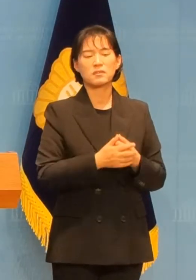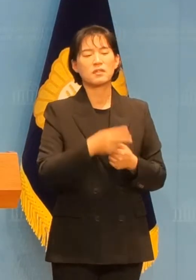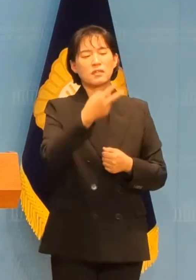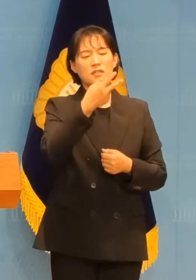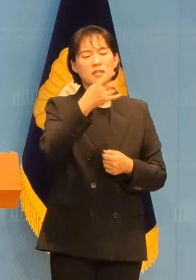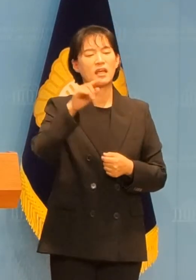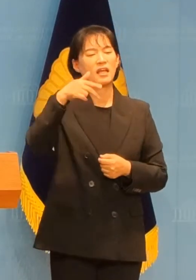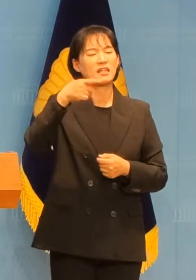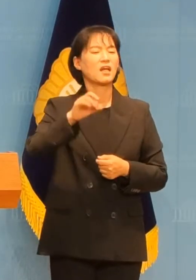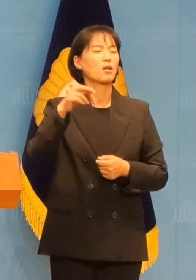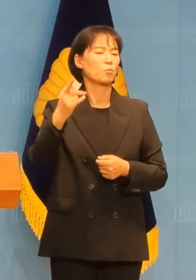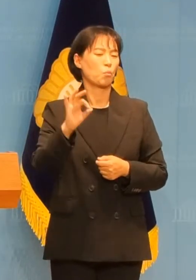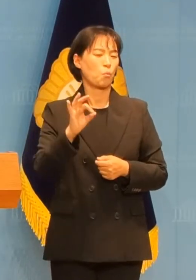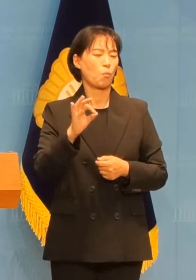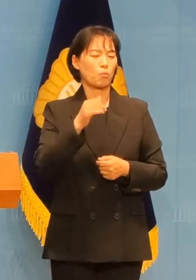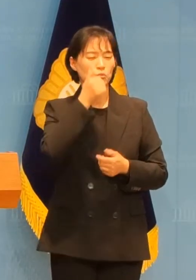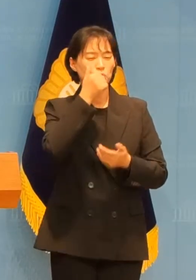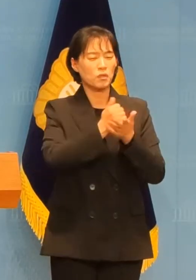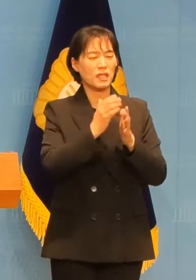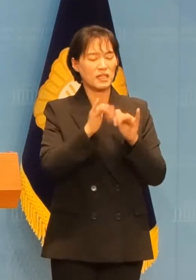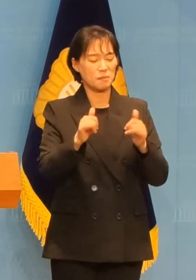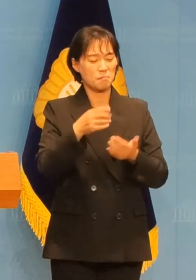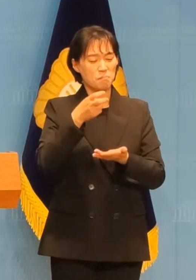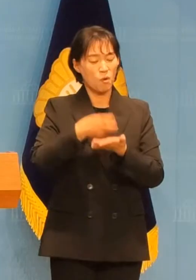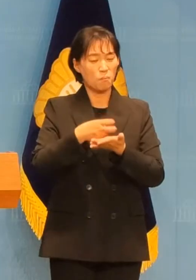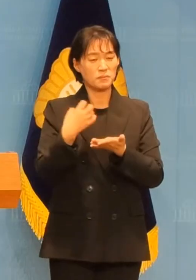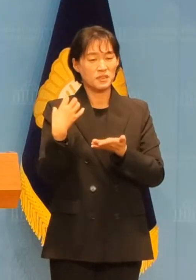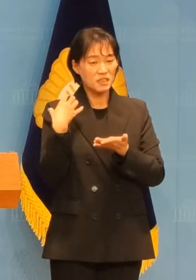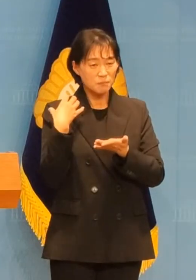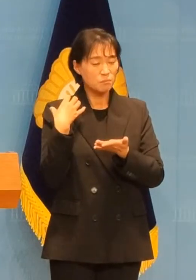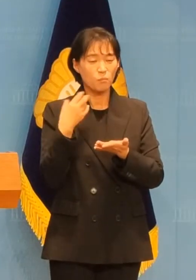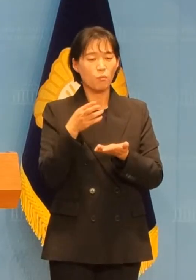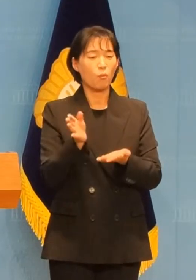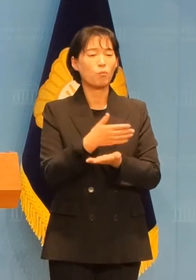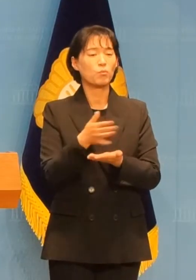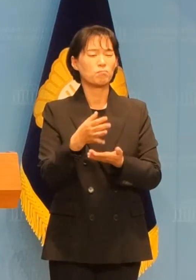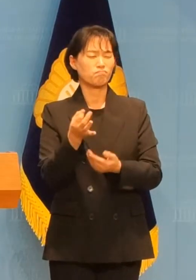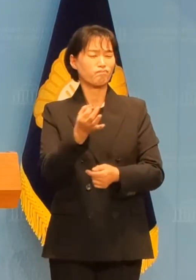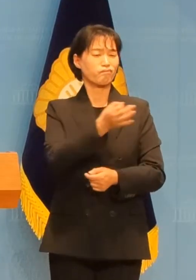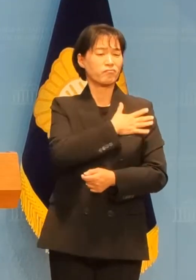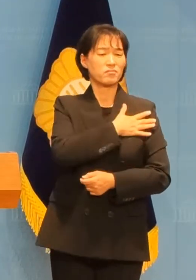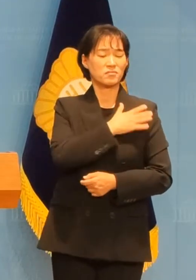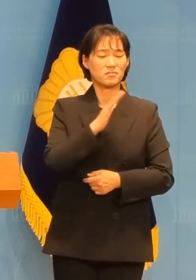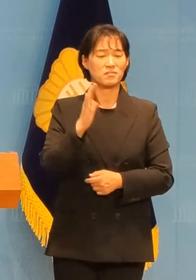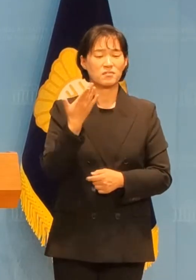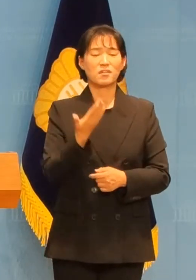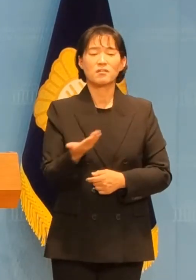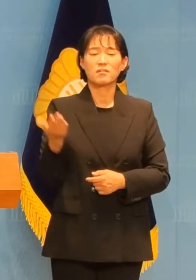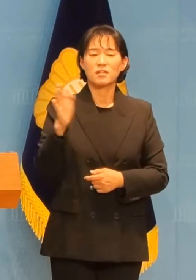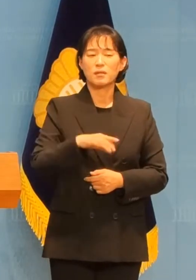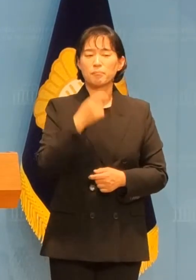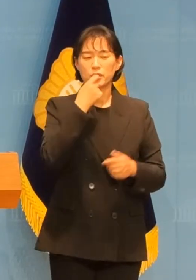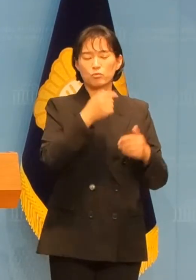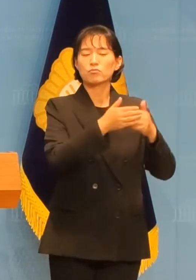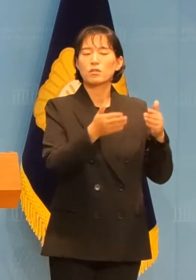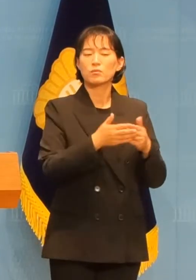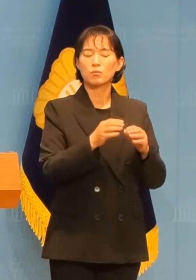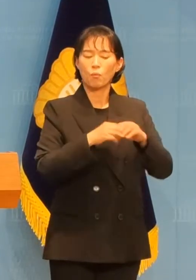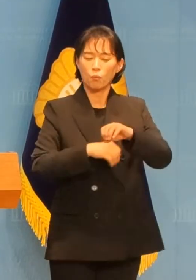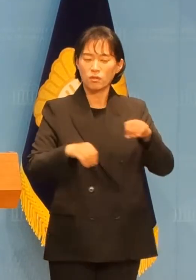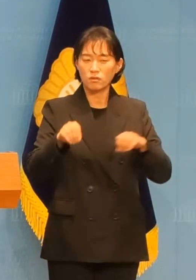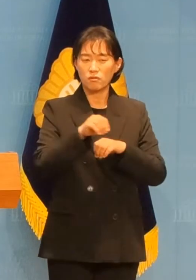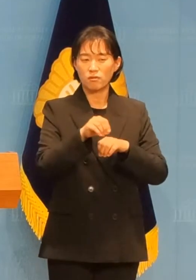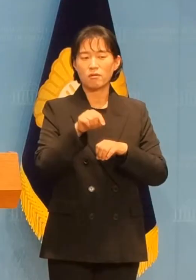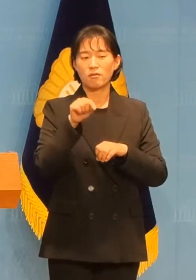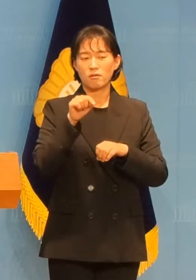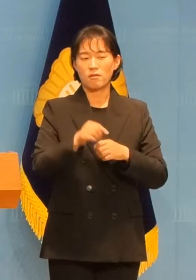일당은 하루아침에 법적 책임에서 벗어나 재벌이 됐습니다. 하지만 민주당은 오히려 대장동